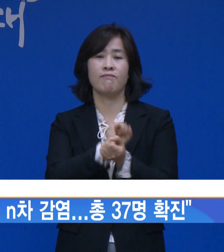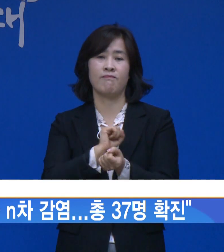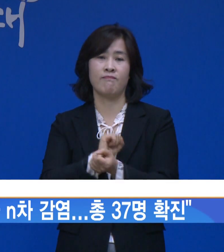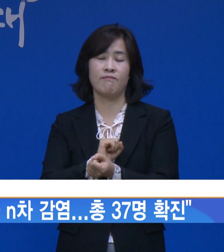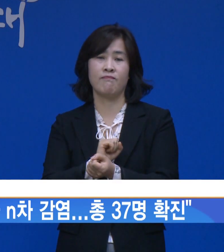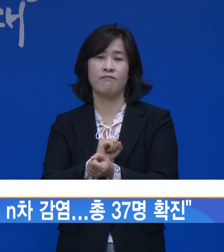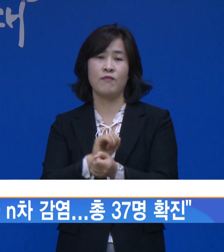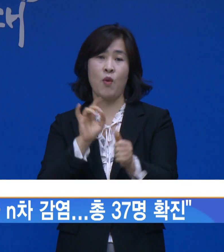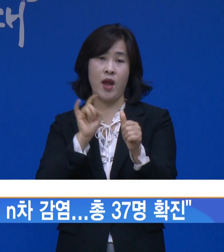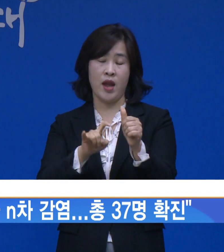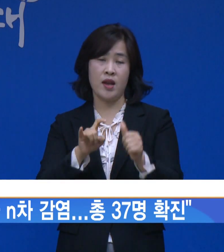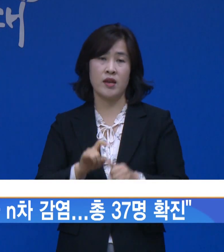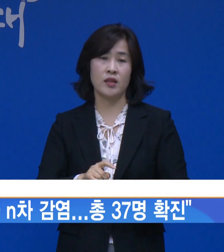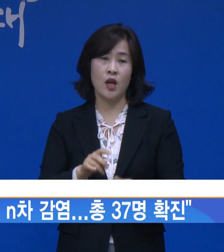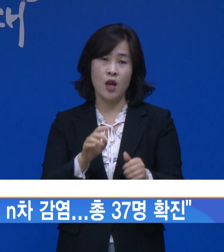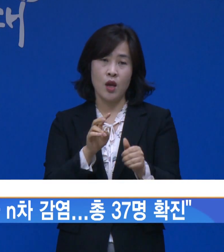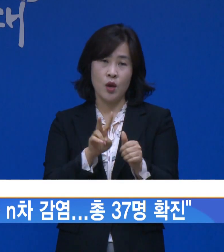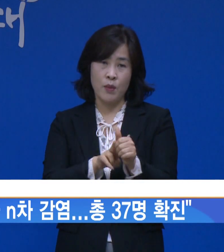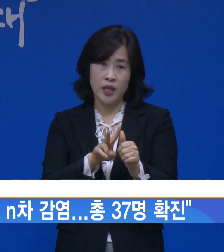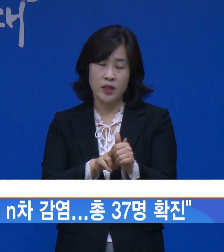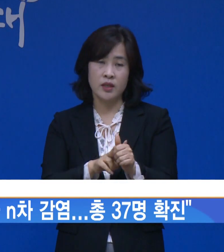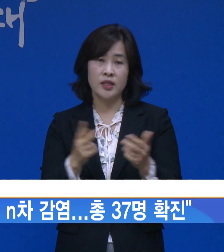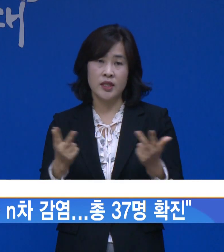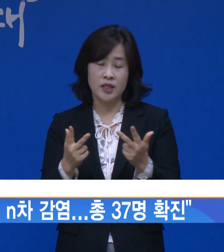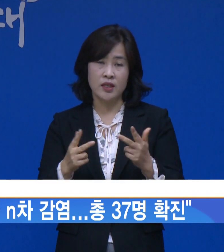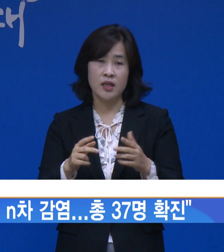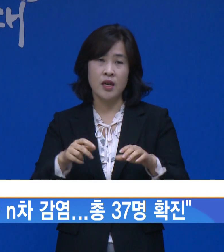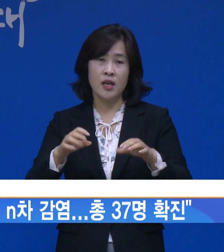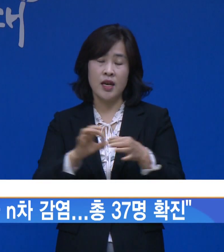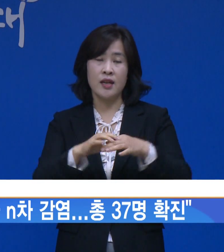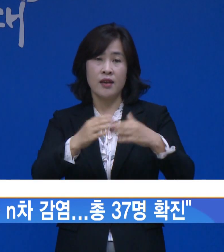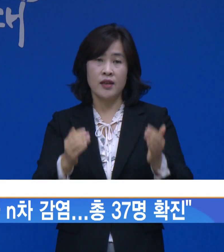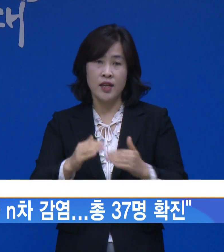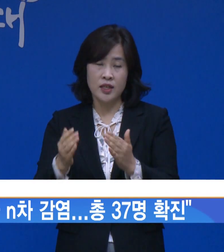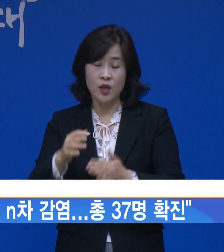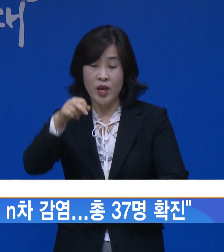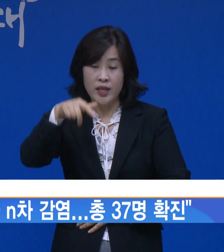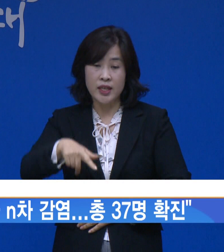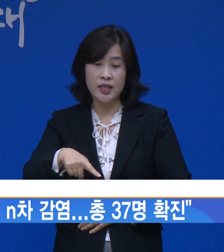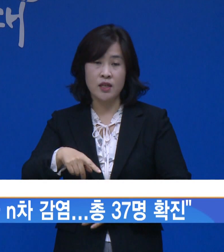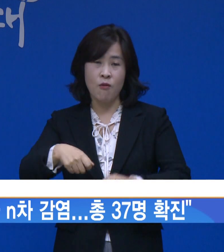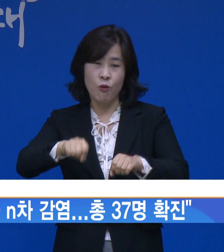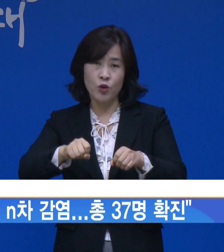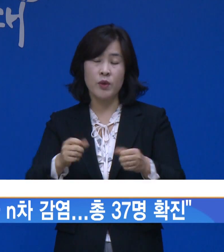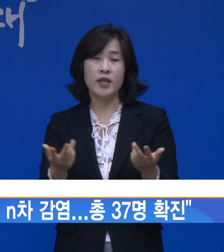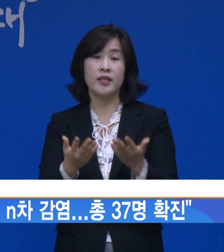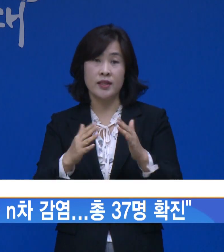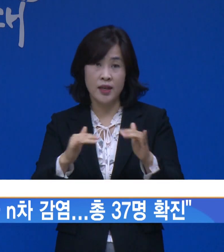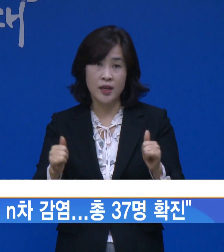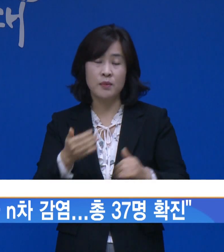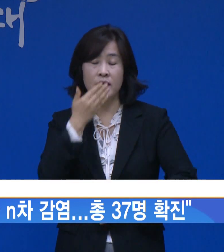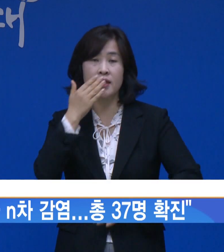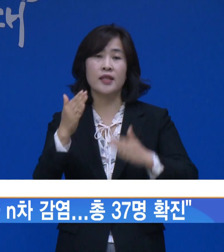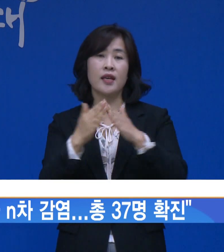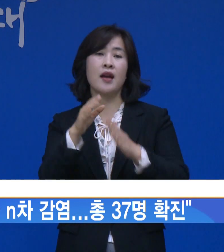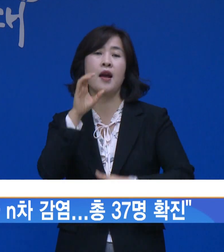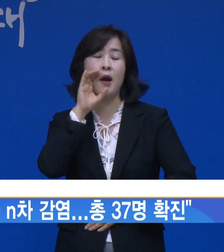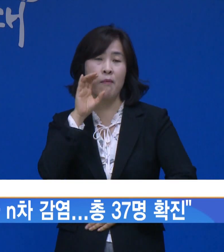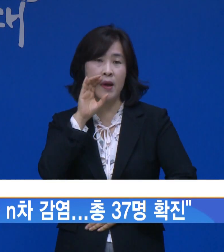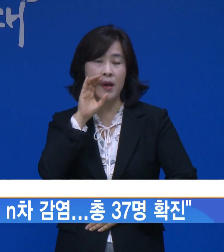감염되었고 이어 쇼핑센터 종사자, 관련 기업체 및 퀵서비스 종사자, 식당,